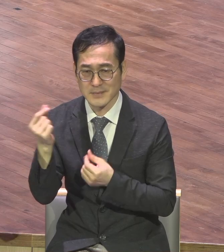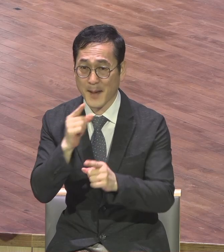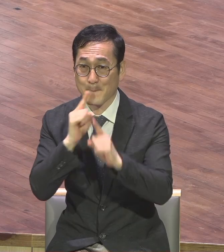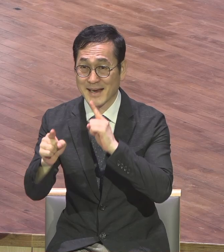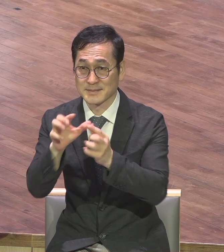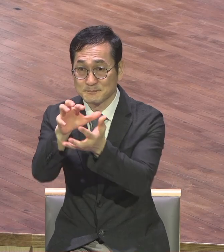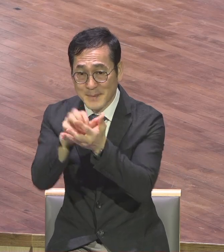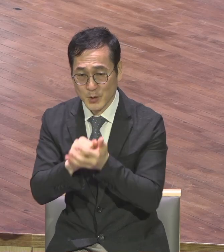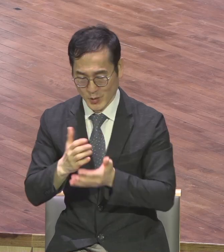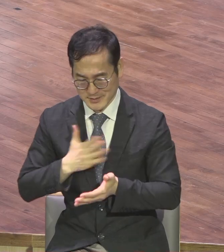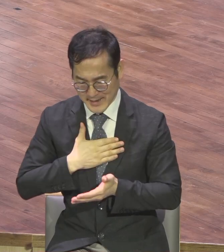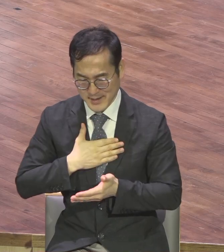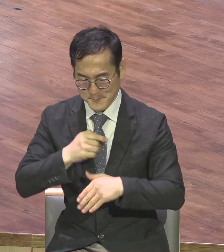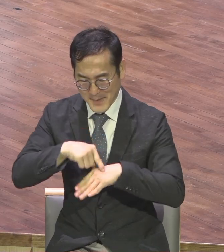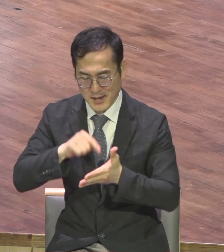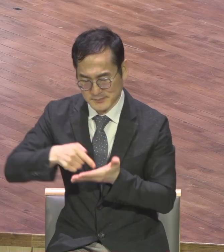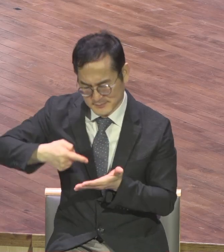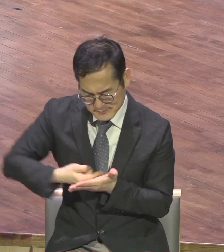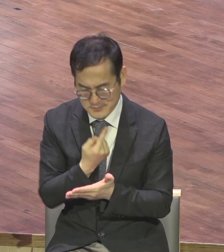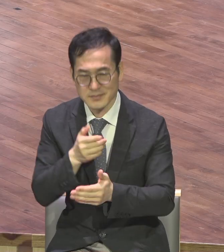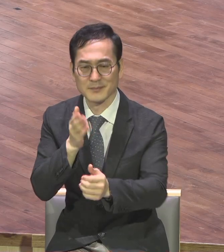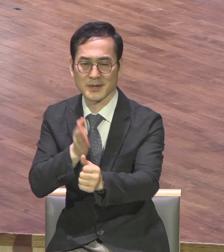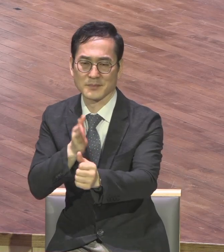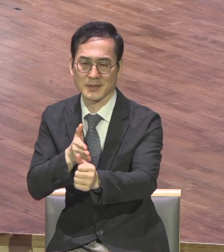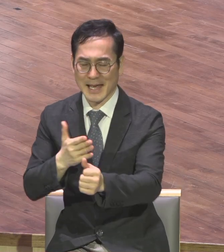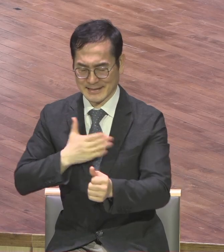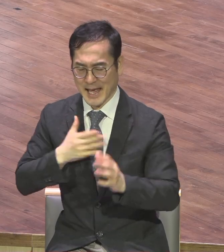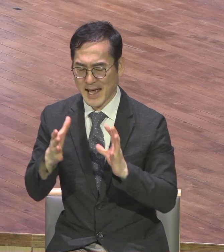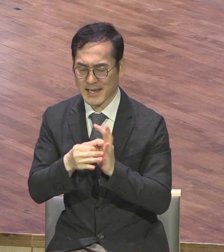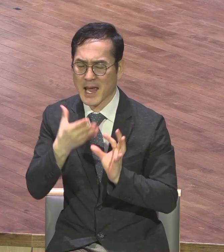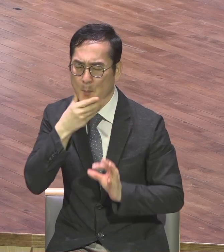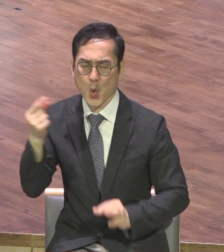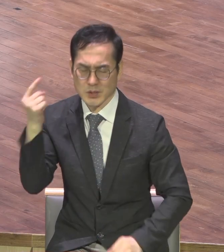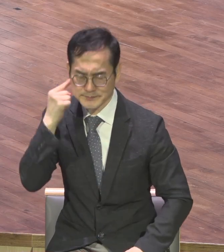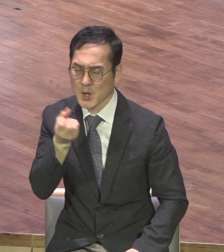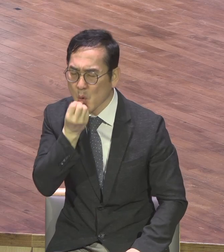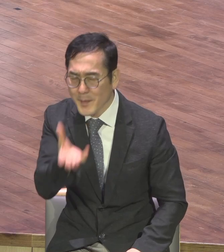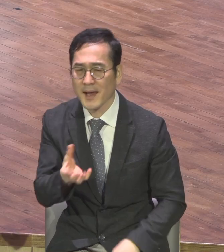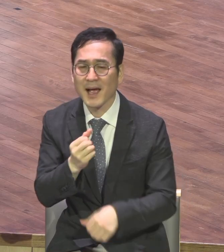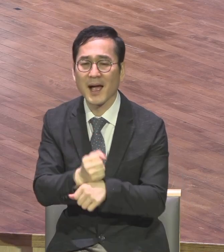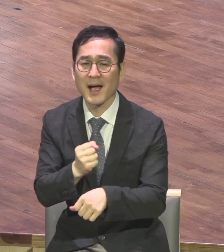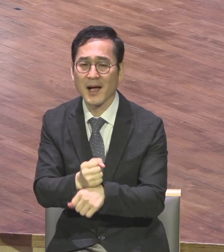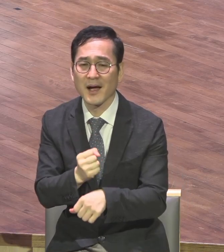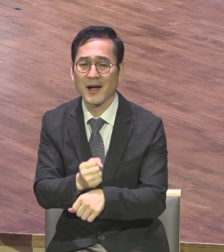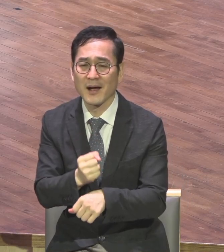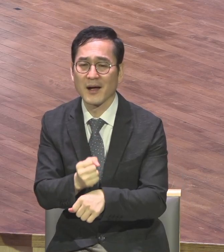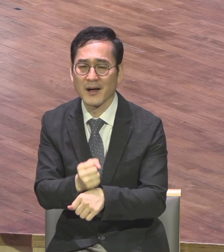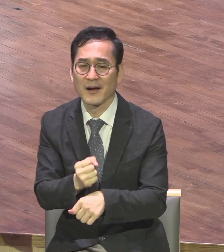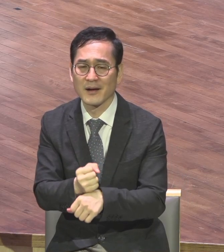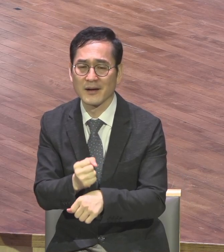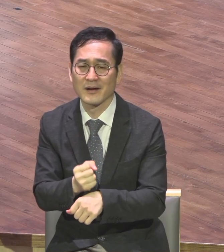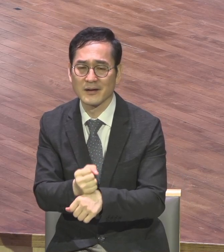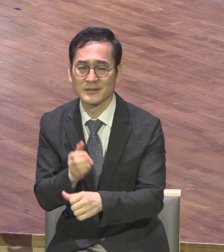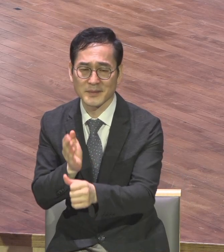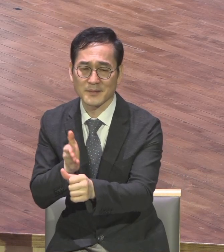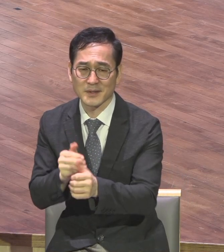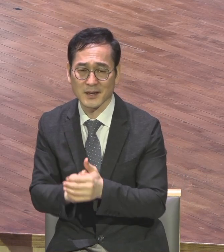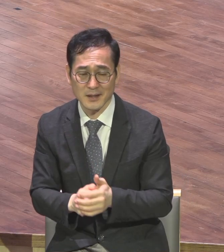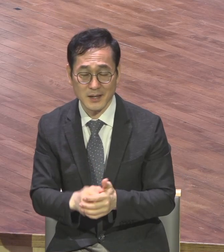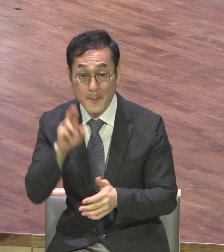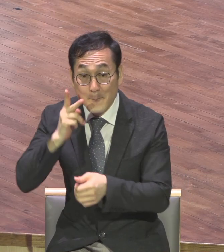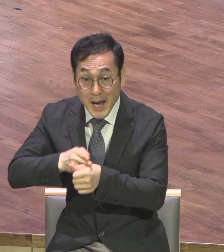바랍니다. 나의 복음 그렇게 고백하면서 로마서를 마무리해요.